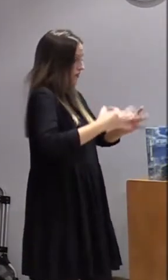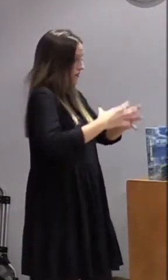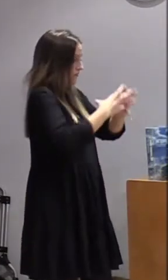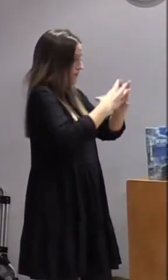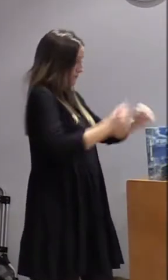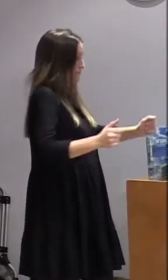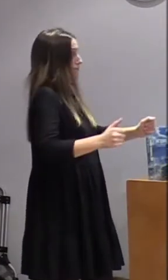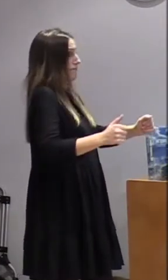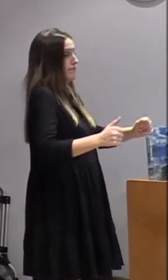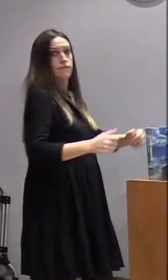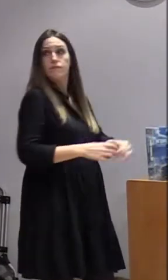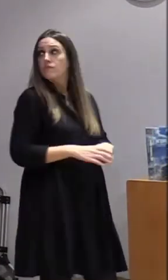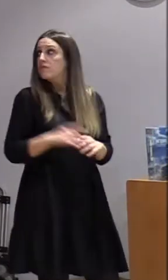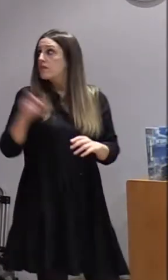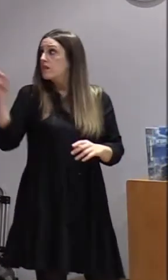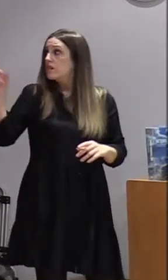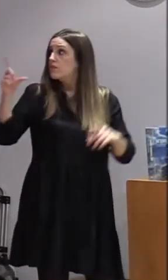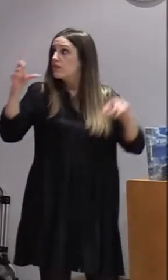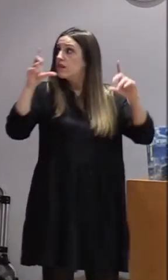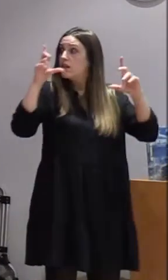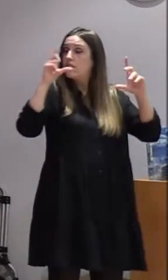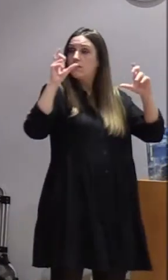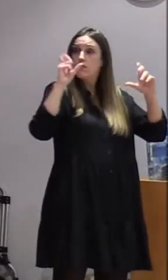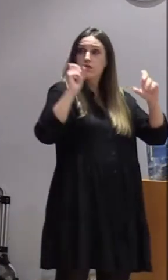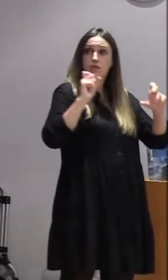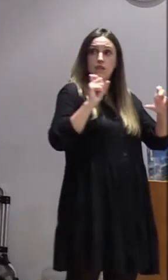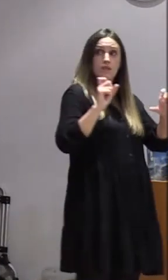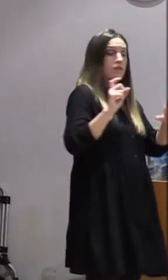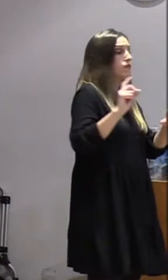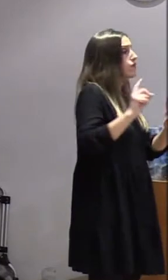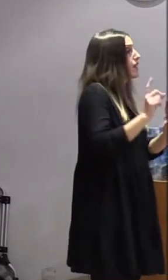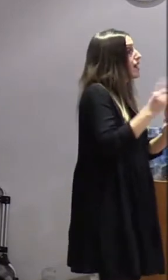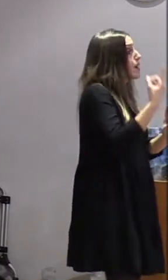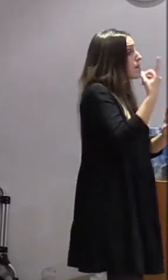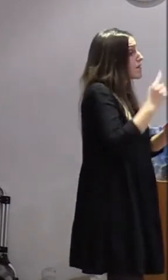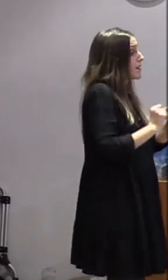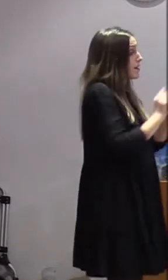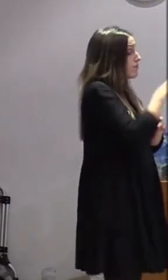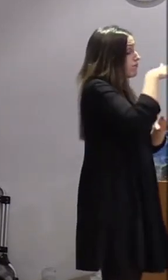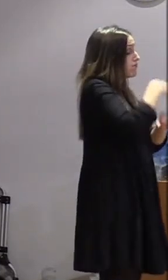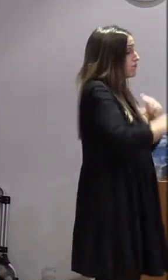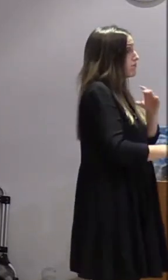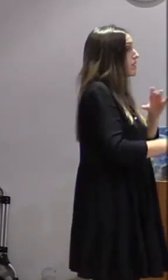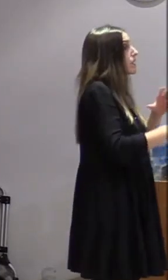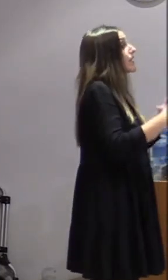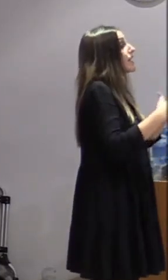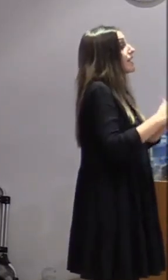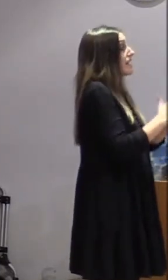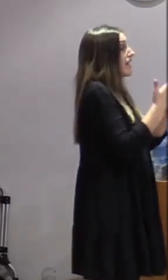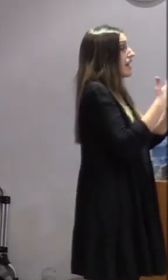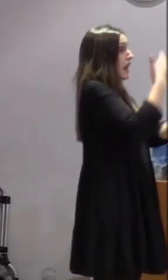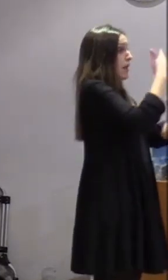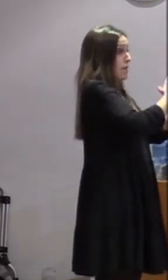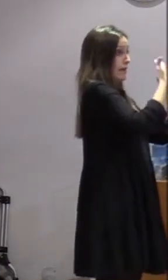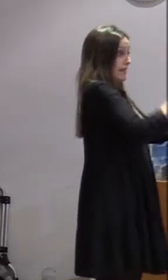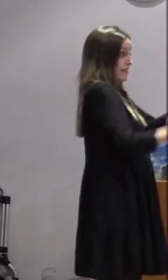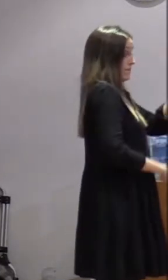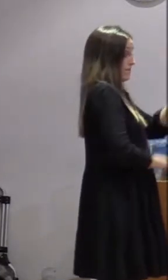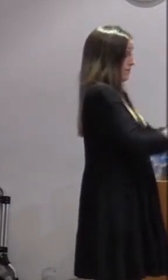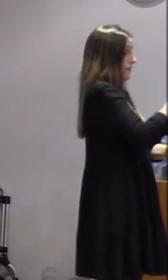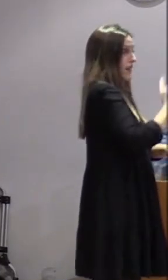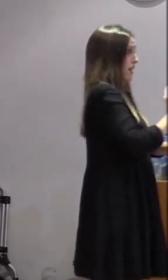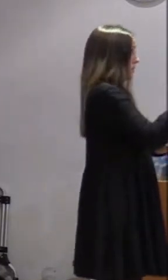la erupción. Esta es una fotografía porque fue la primera erupción volcánica documentada por la prensa. Es decir, fue la